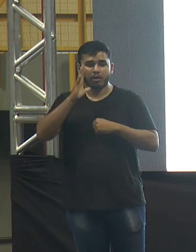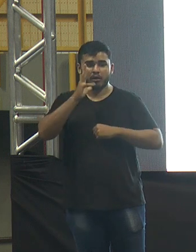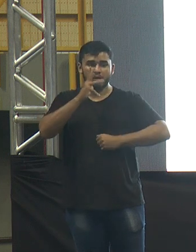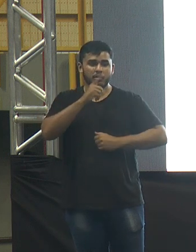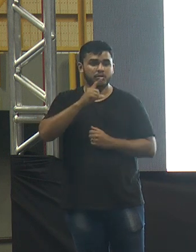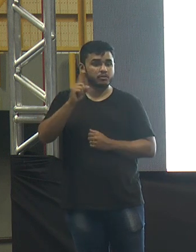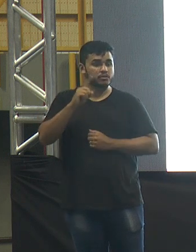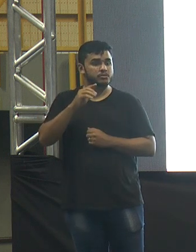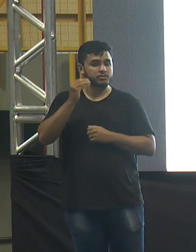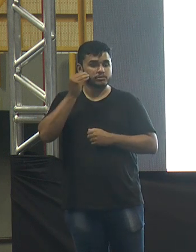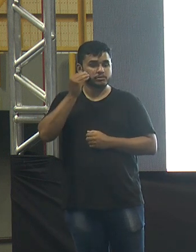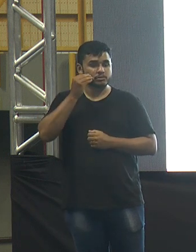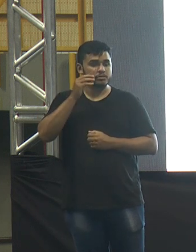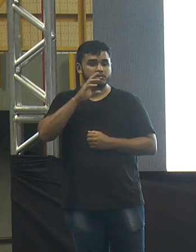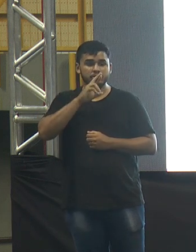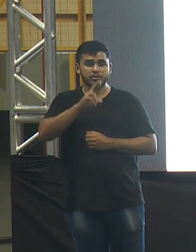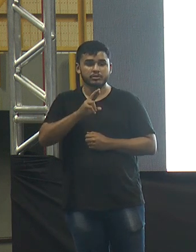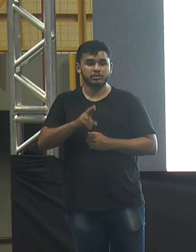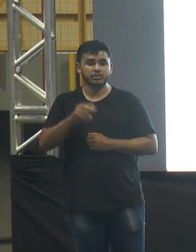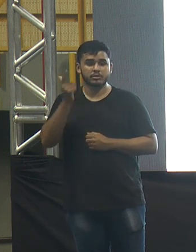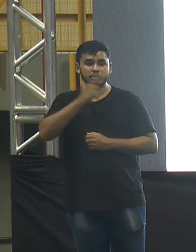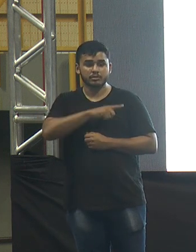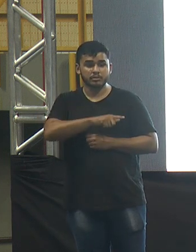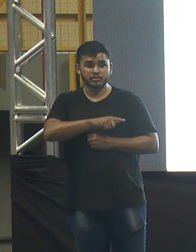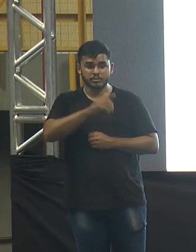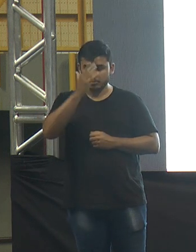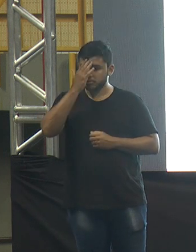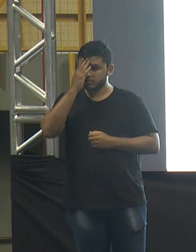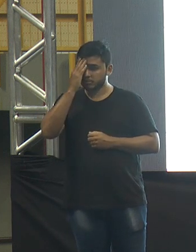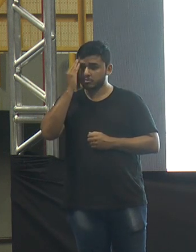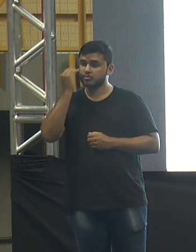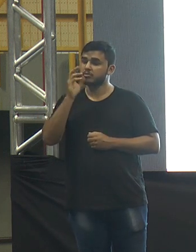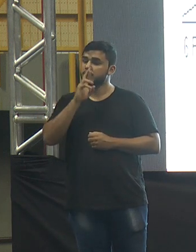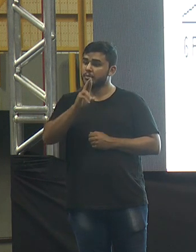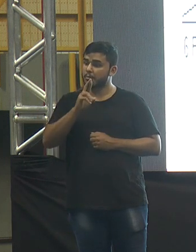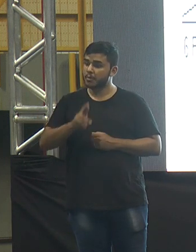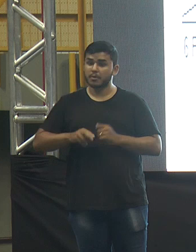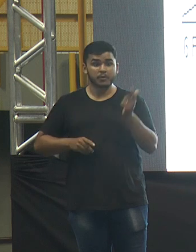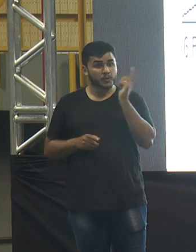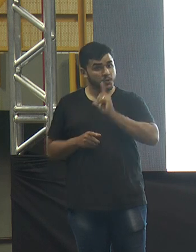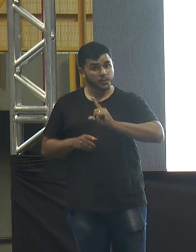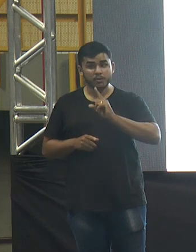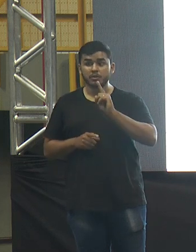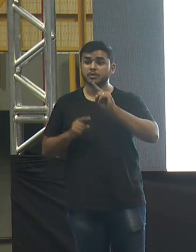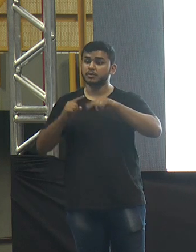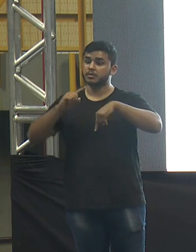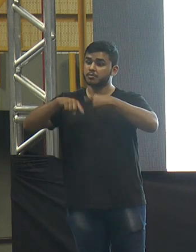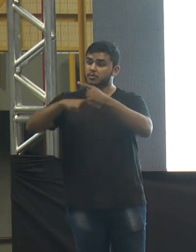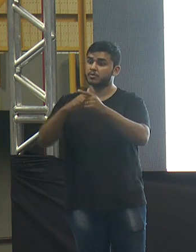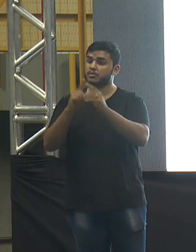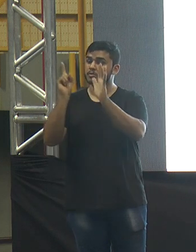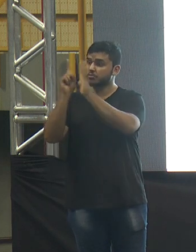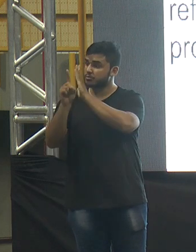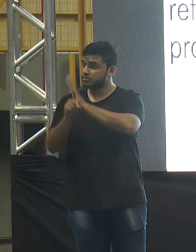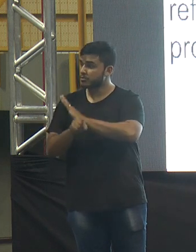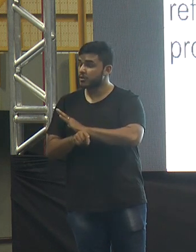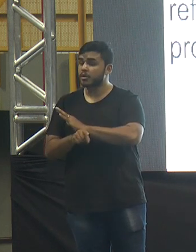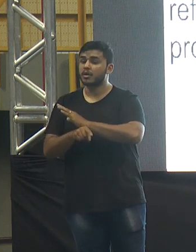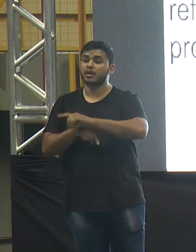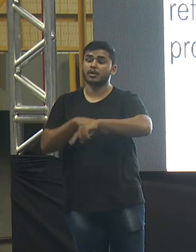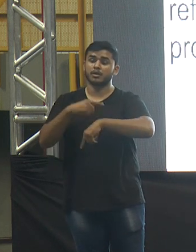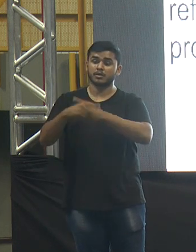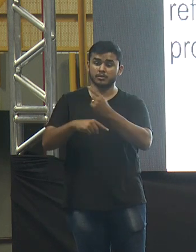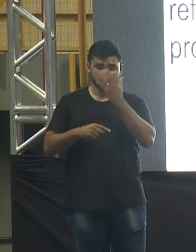importante é você conseguir ter tempo para responder o máximo de questões conscientes. Pula para a próxima. Quando tiver mais tempo, volta para a